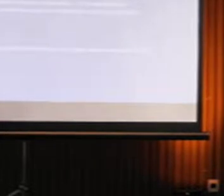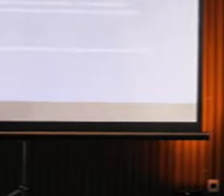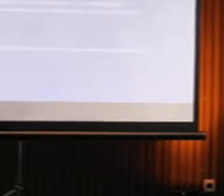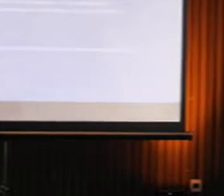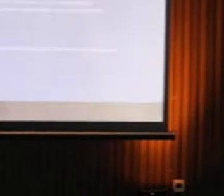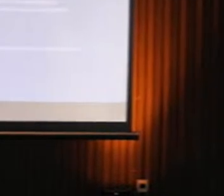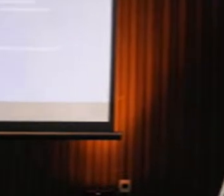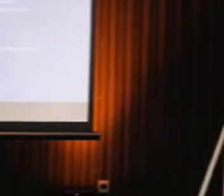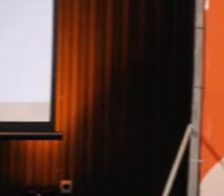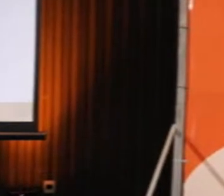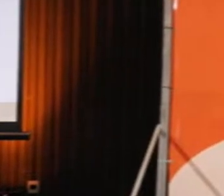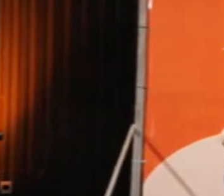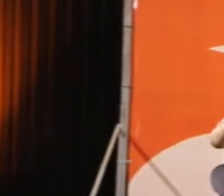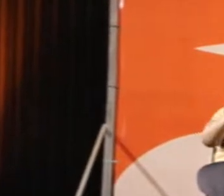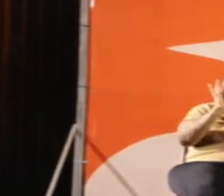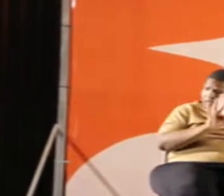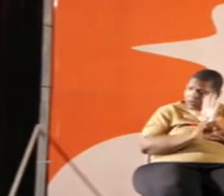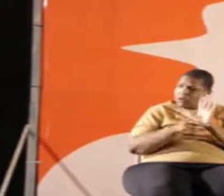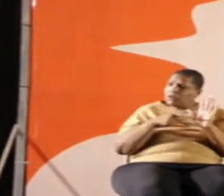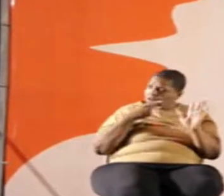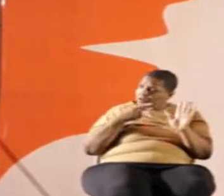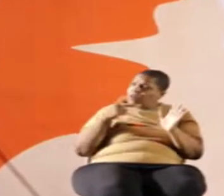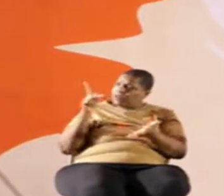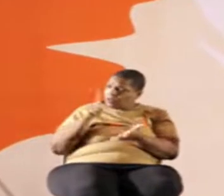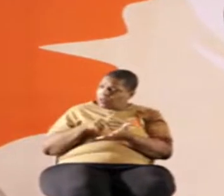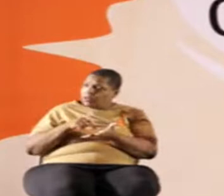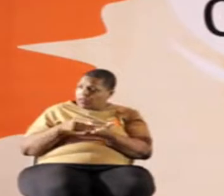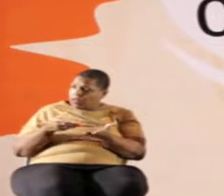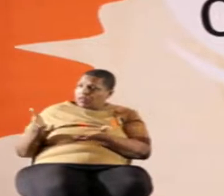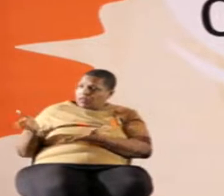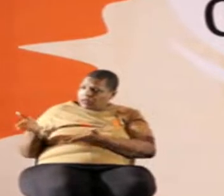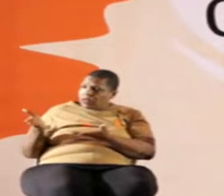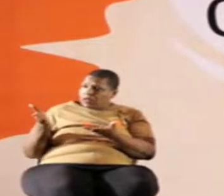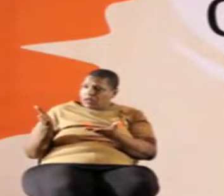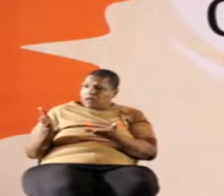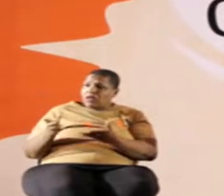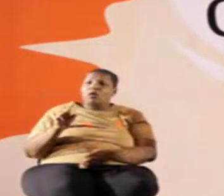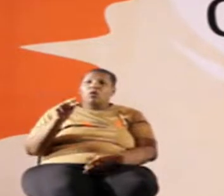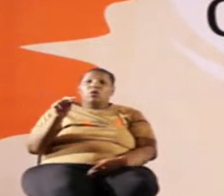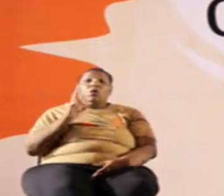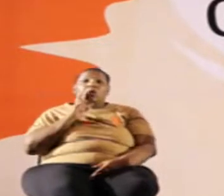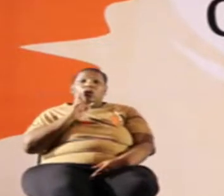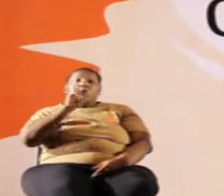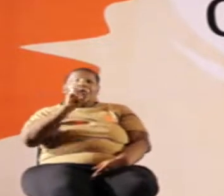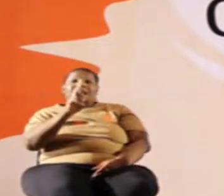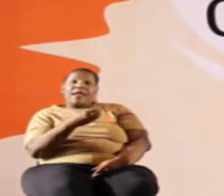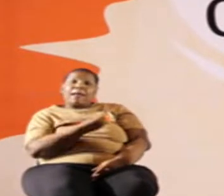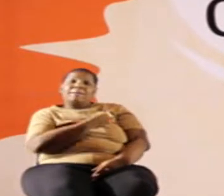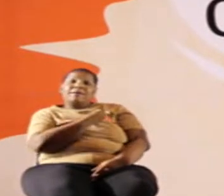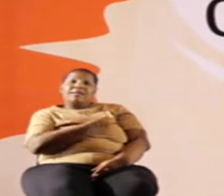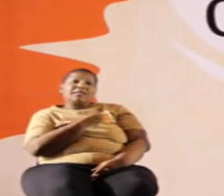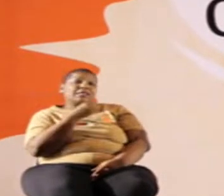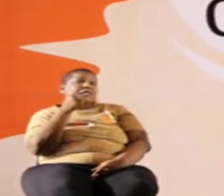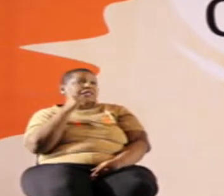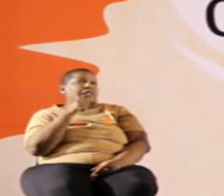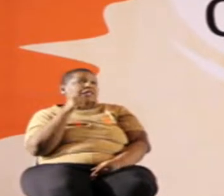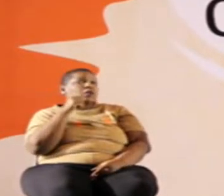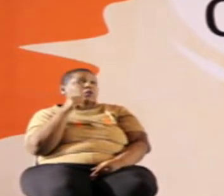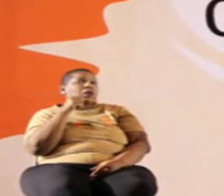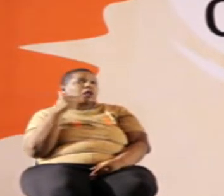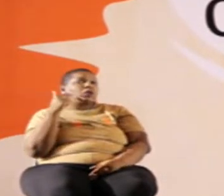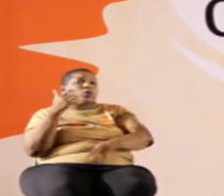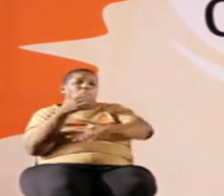Esse texto diz o que ele quer dizer. Né? Que a resposta à presença da mulher negra no